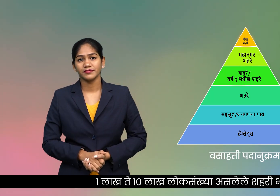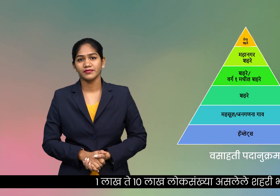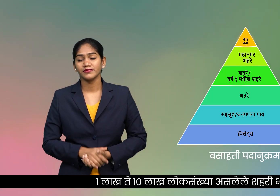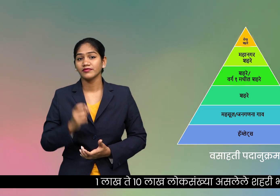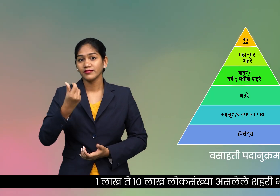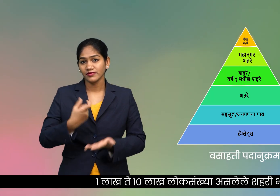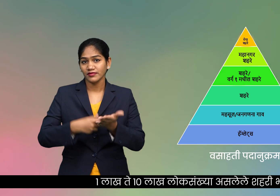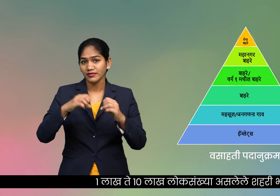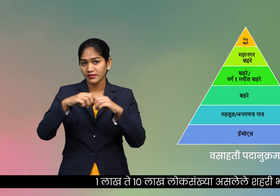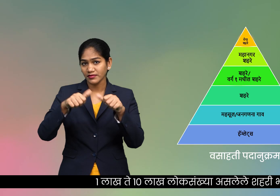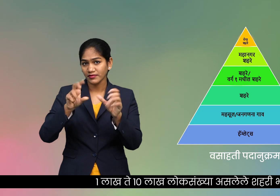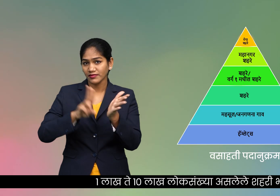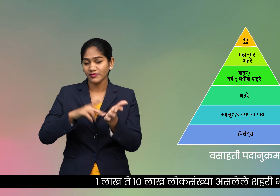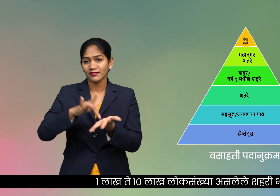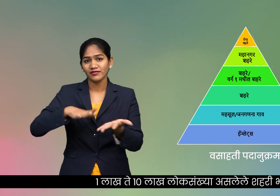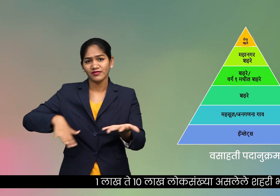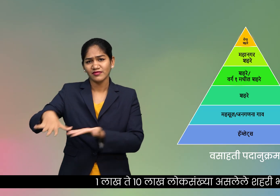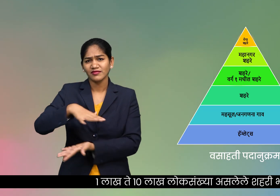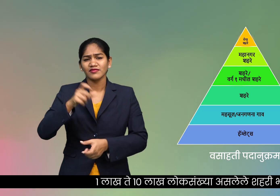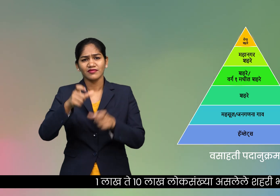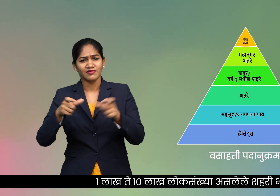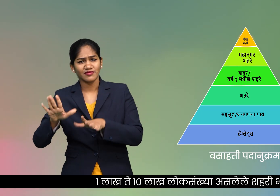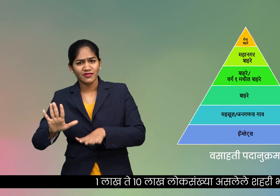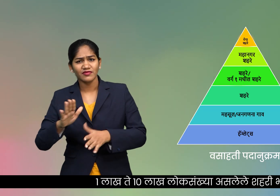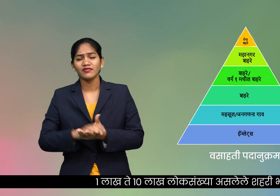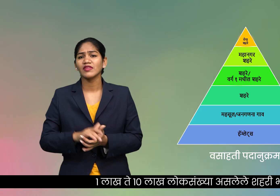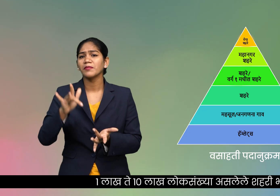1 लाख ते 10 लाख लोकसंख्या असलेले शहरी भाग.